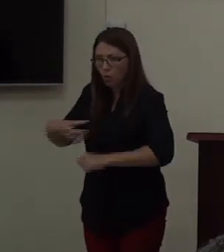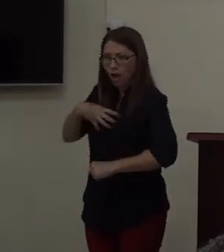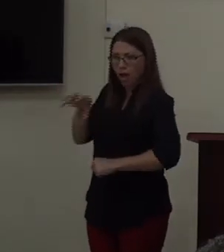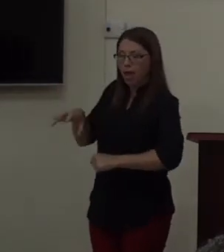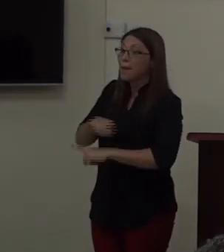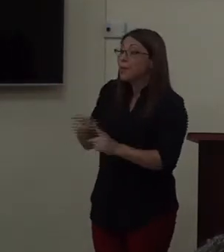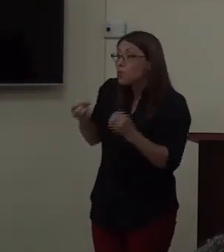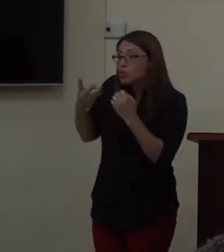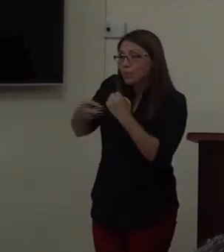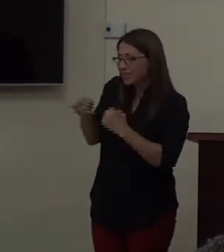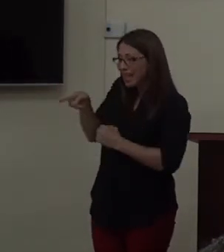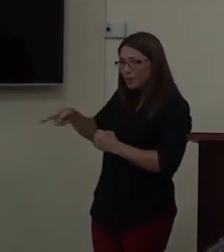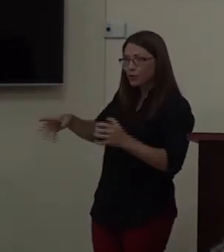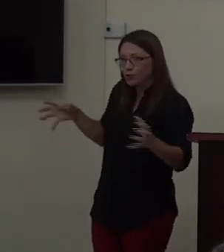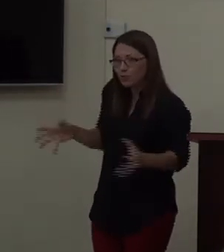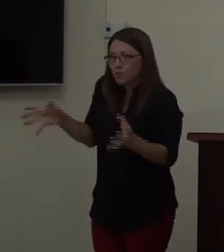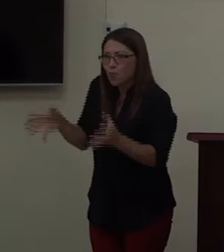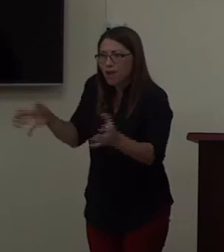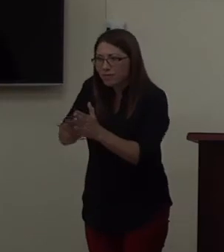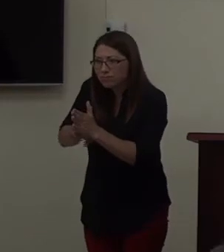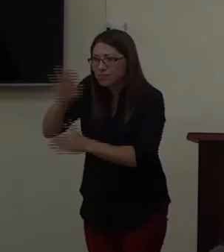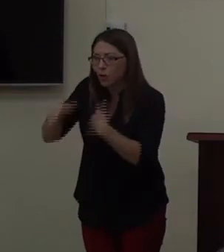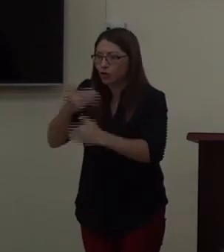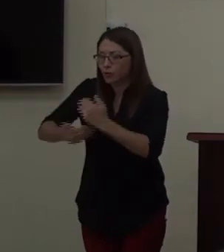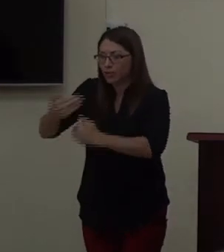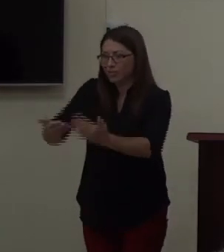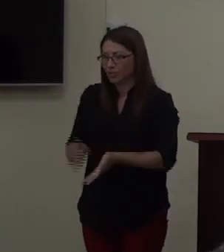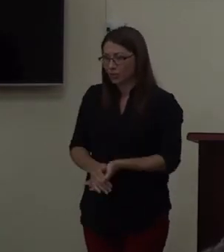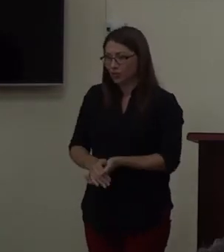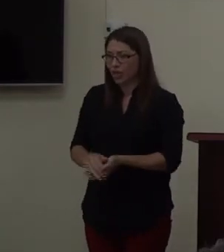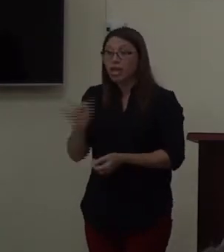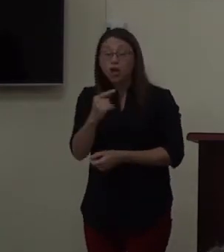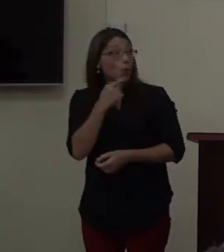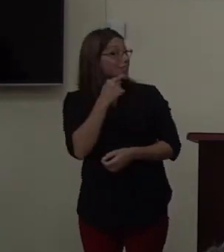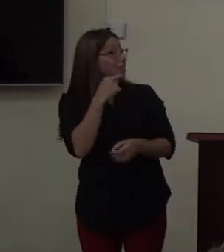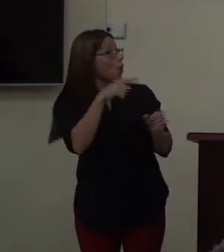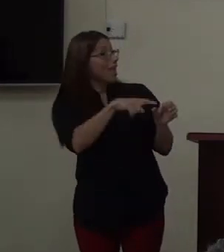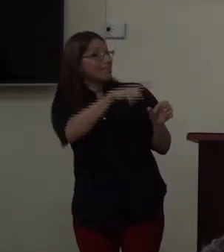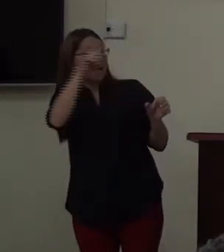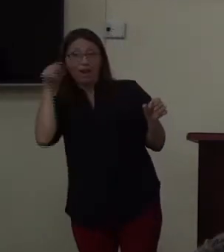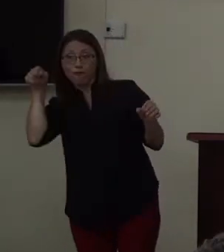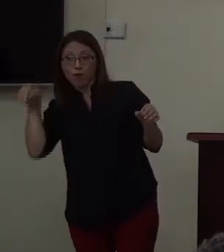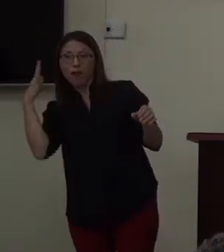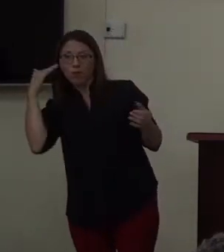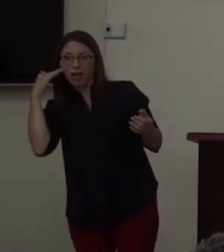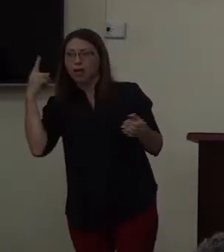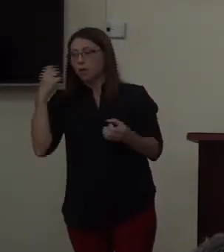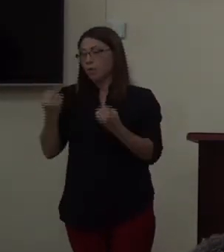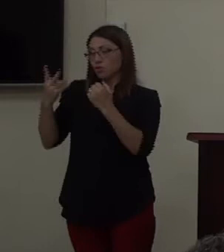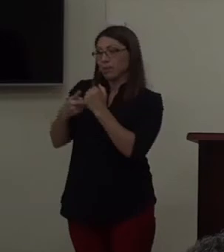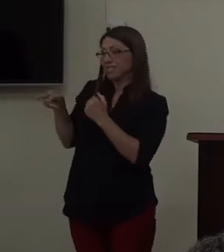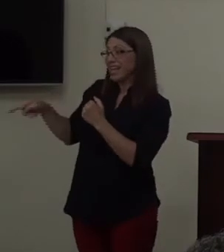que mueven todos los procesos. Y como les digo, están afuera porque muchas veces esos activistas no